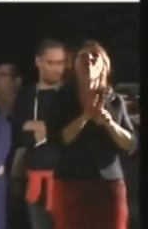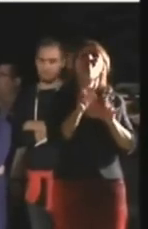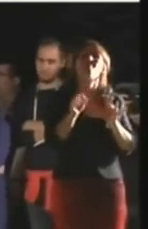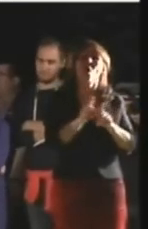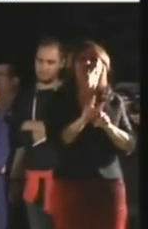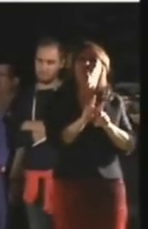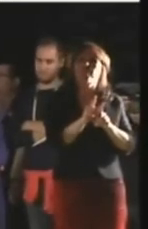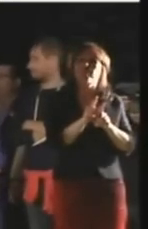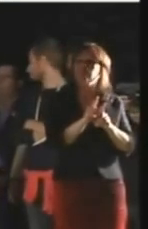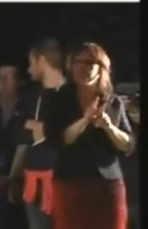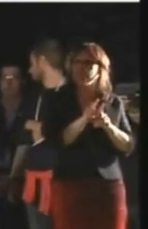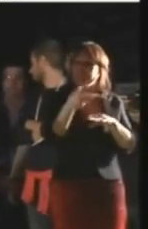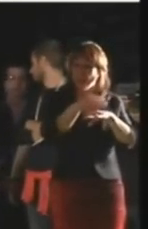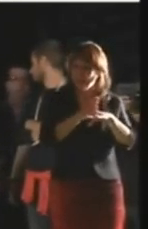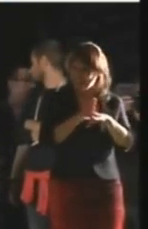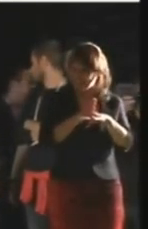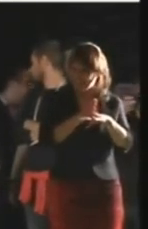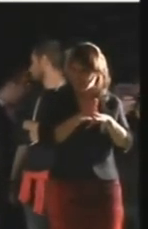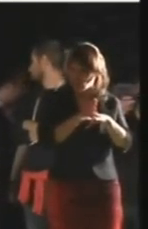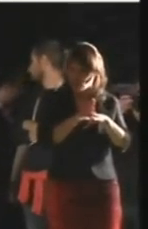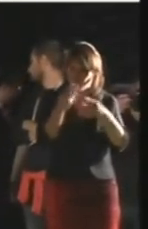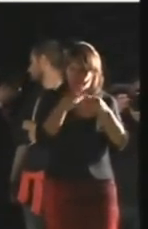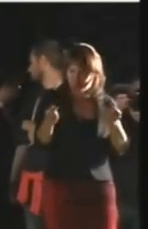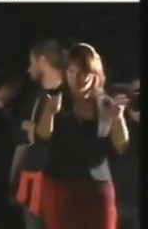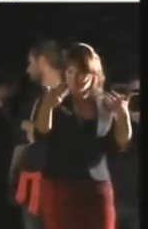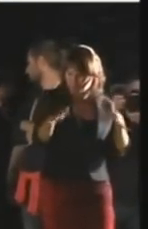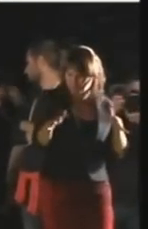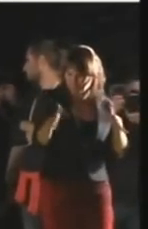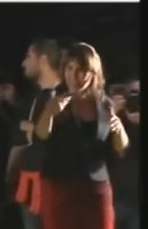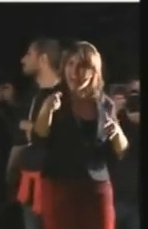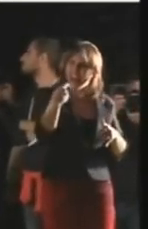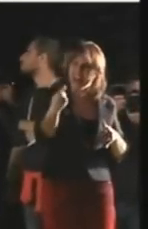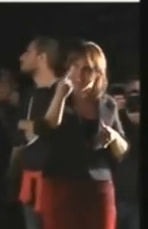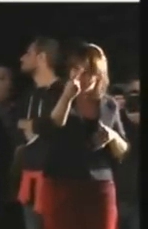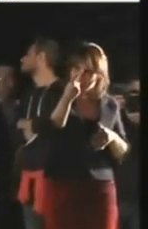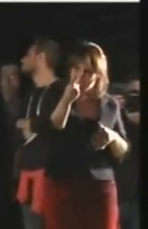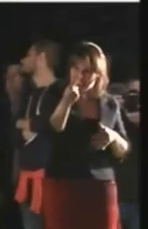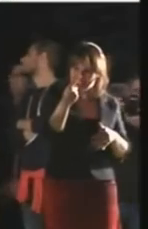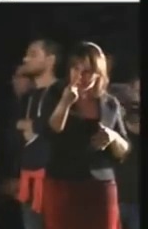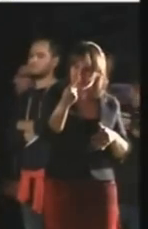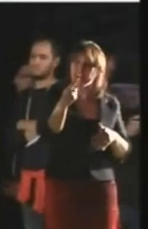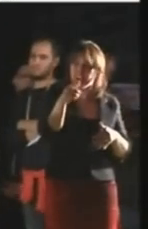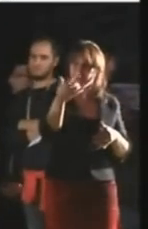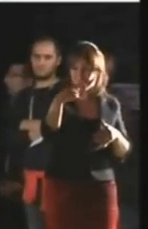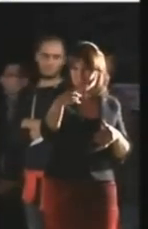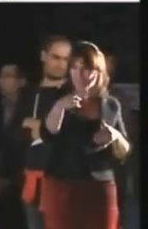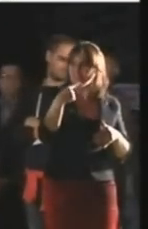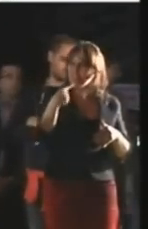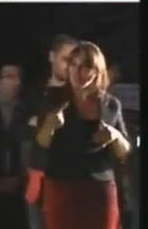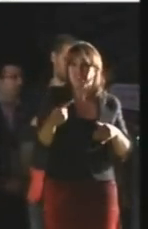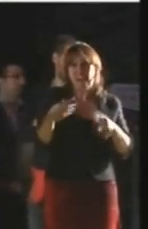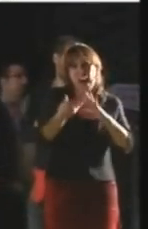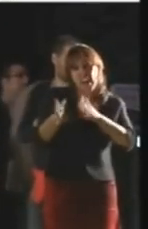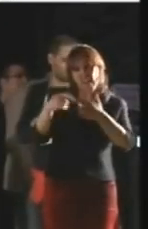identità a dei partiti che erano scomparsi. La Lega gioca su questi bassi sentimenti di mandiamoli